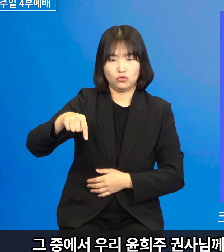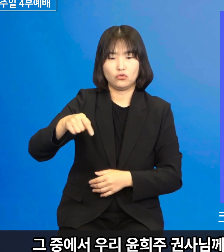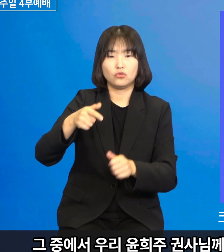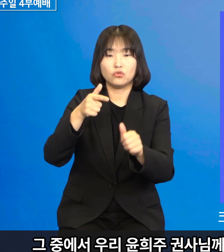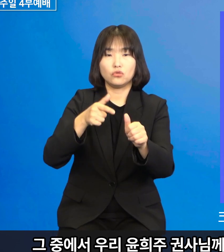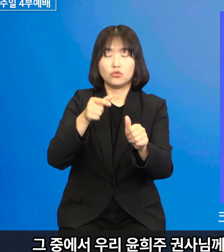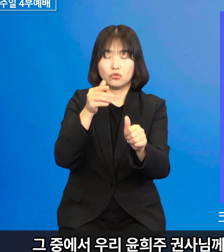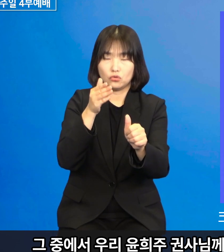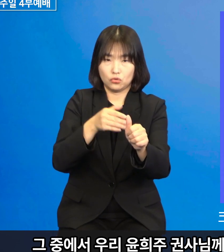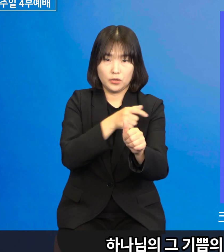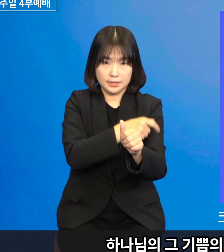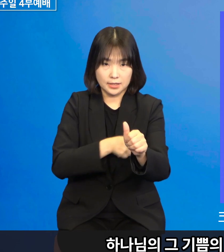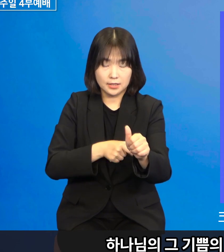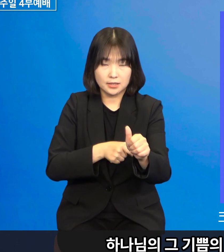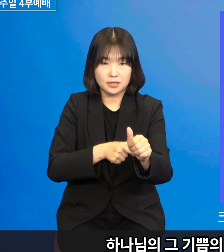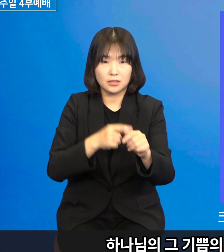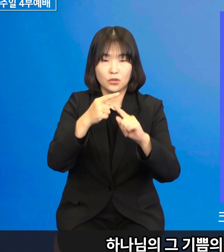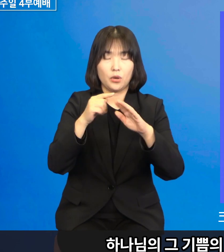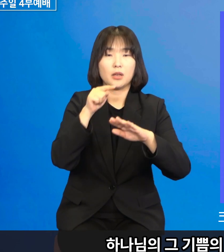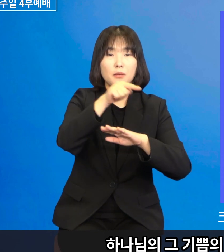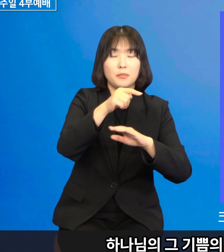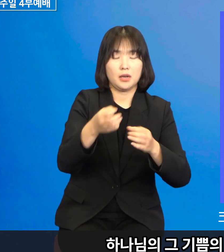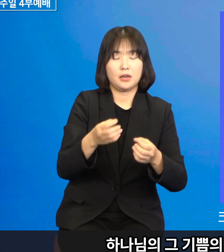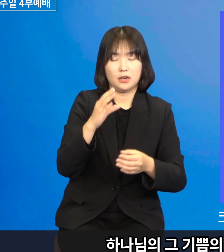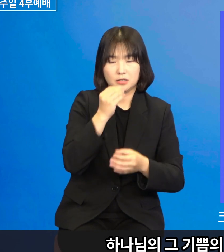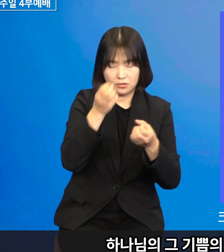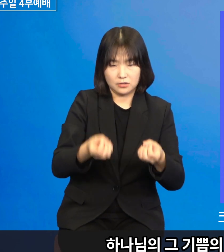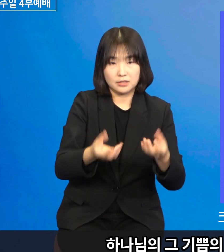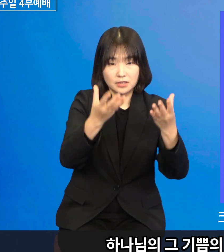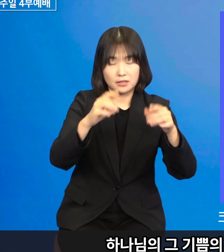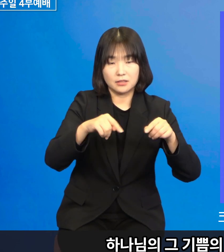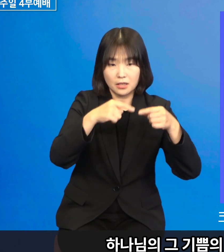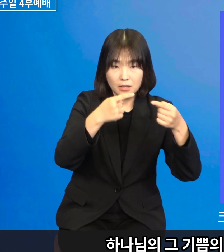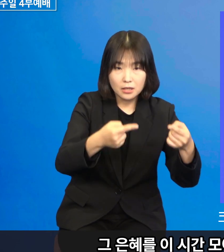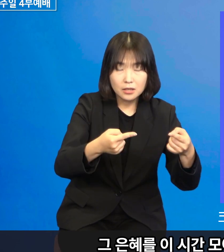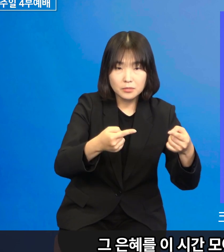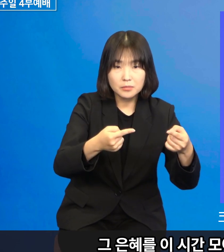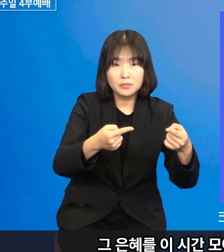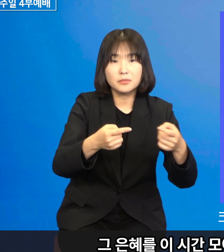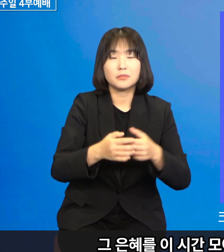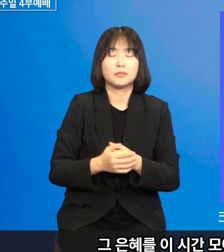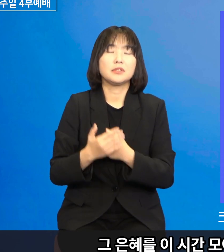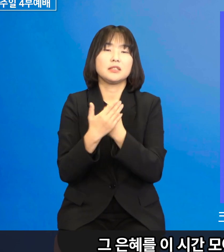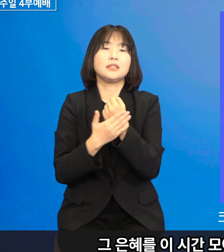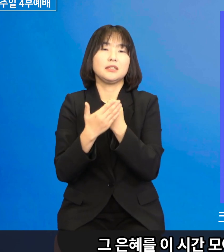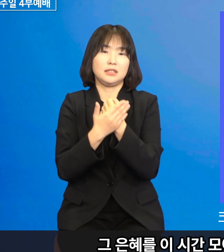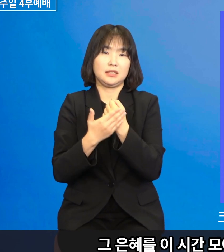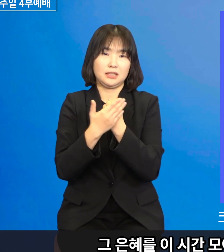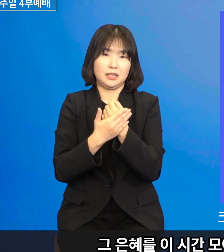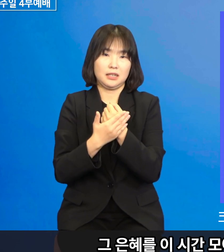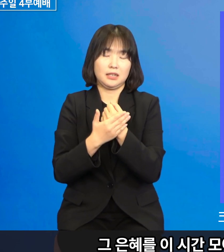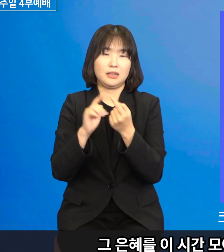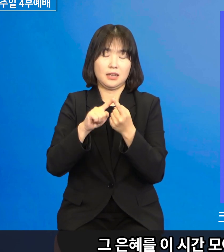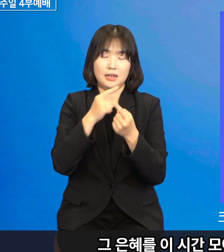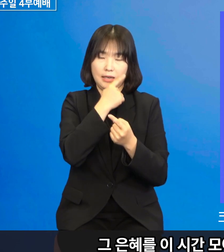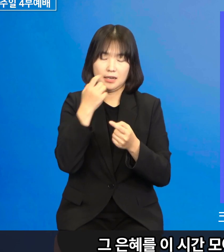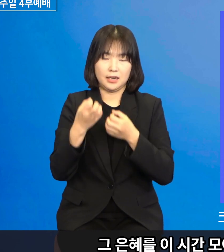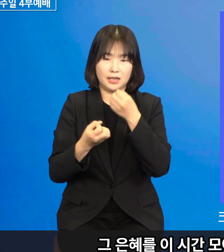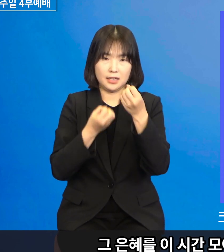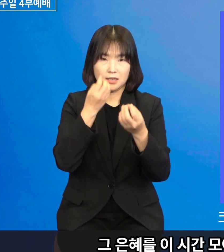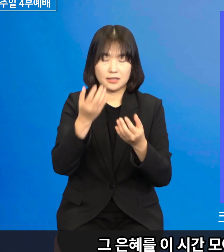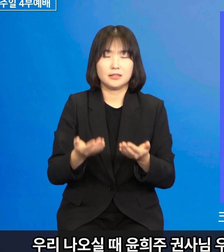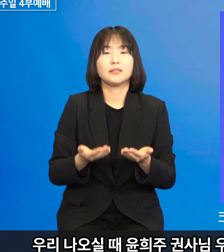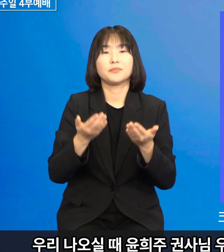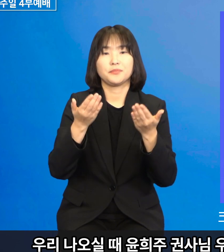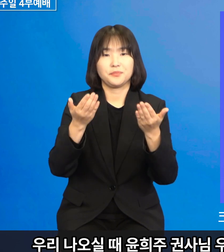성탄에 참여하면서 하나님의 그 기쁨의 소식을 나누었는데, 그 은혜를 이 시간 모아서 간증을